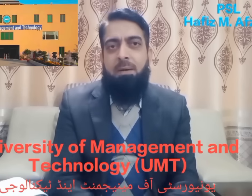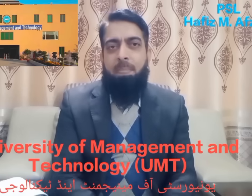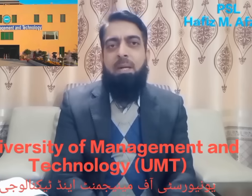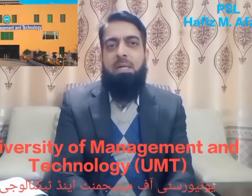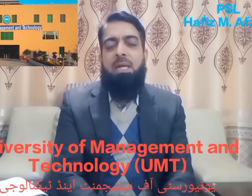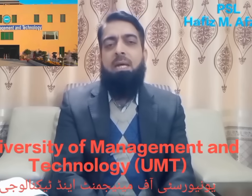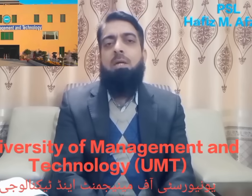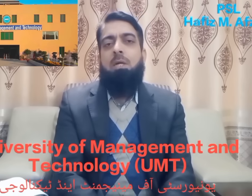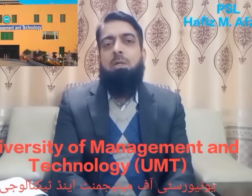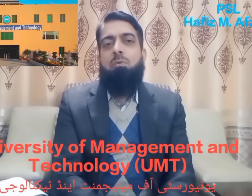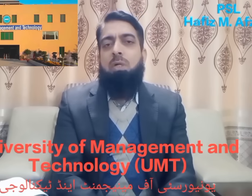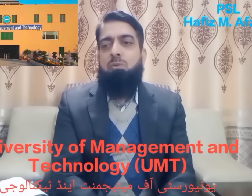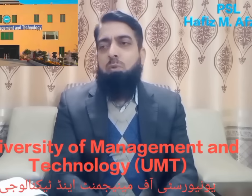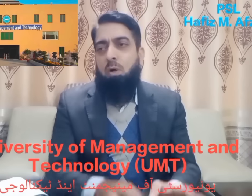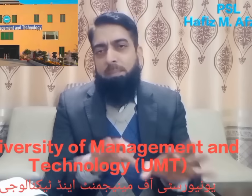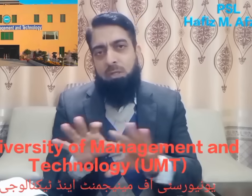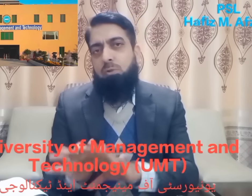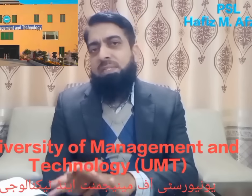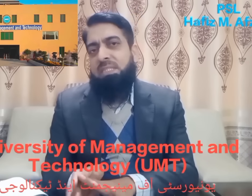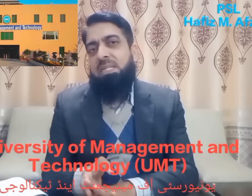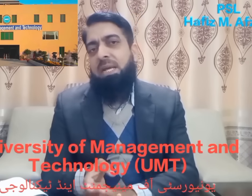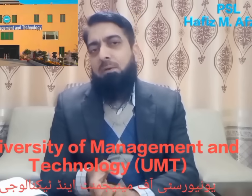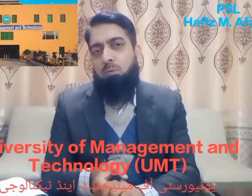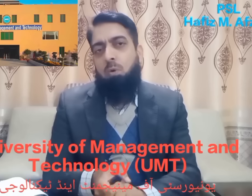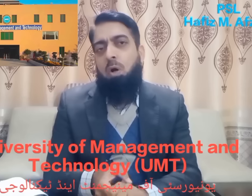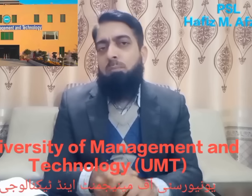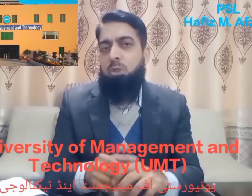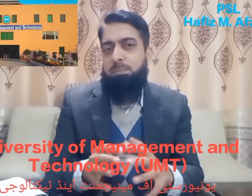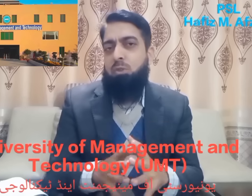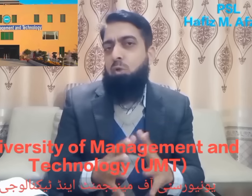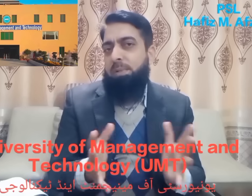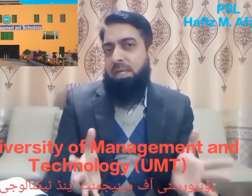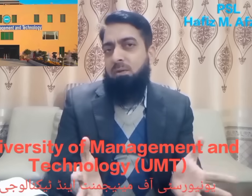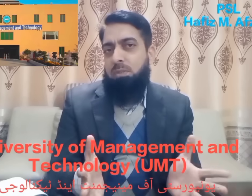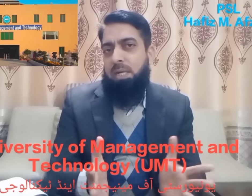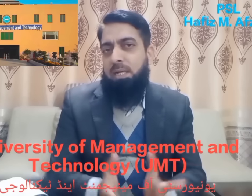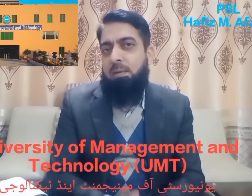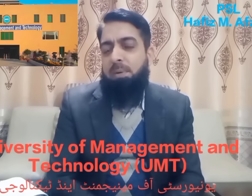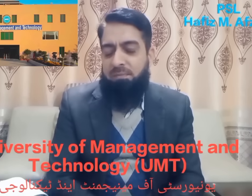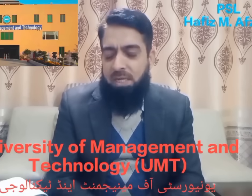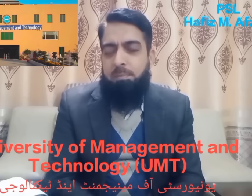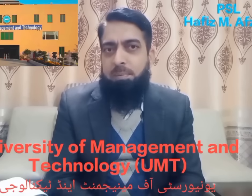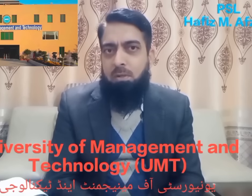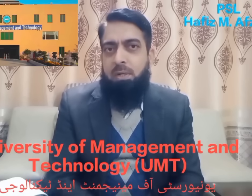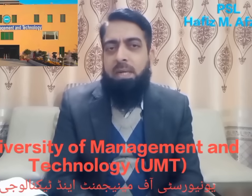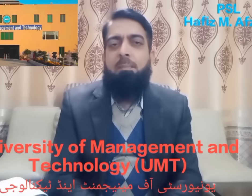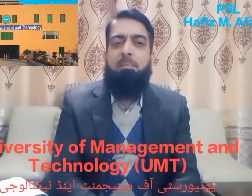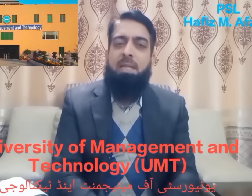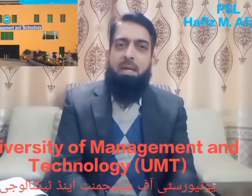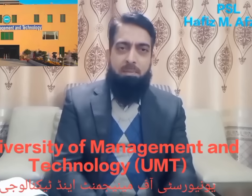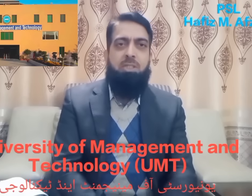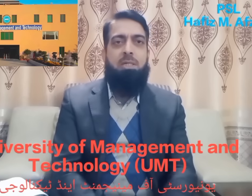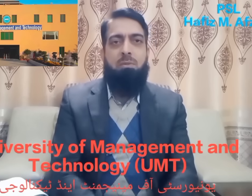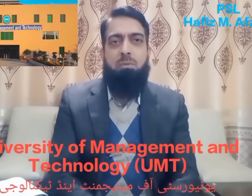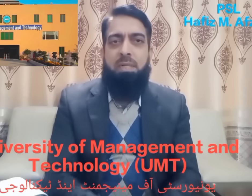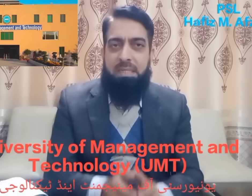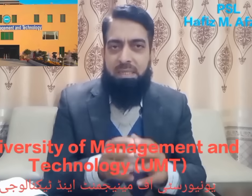पड़ेगा, ठीक है। क्योंकि जो गवर्नमेंट की यूनिवर्सिटीज हैं वो ऑलमोस्ट बच्चों को पता ही होता है, लेकिन प्राइवेट का भी पता हो, लेकिन हमें बताना भी चाहिए उनको इन